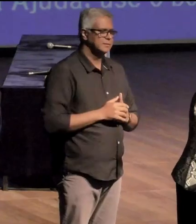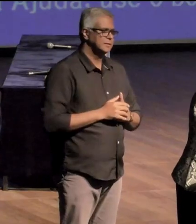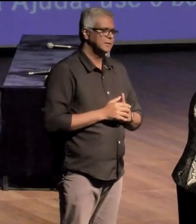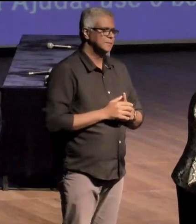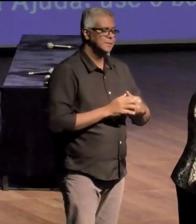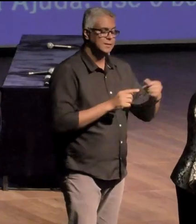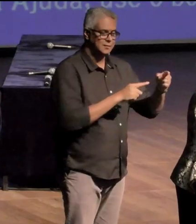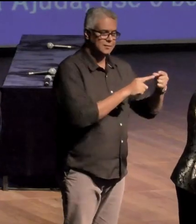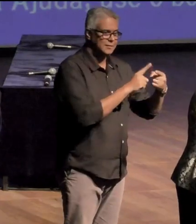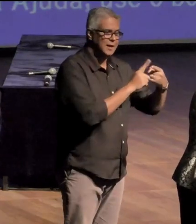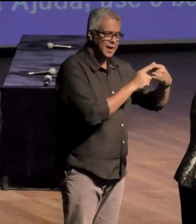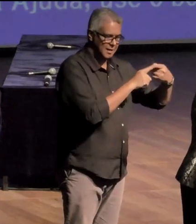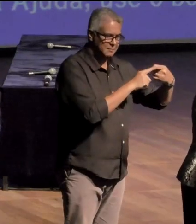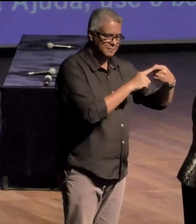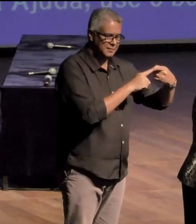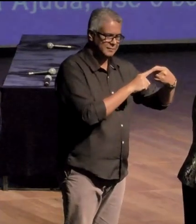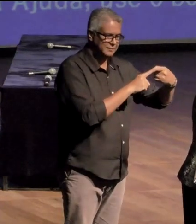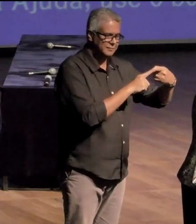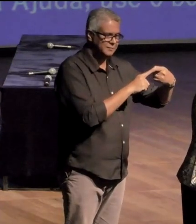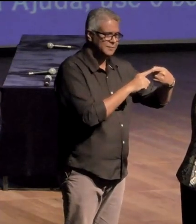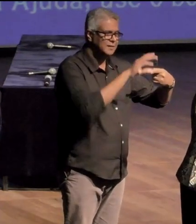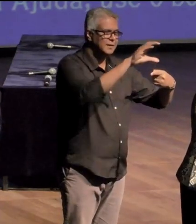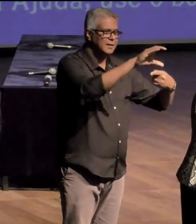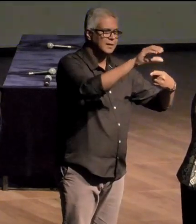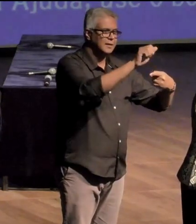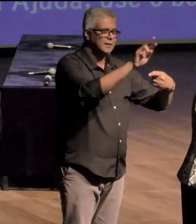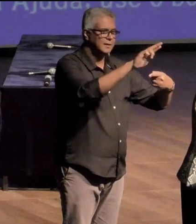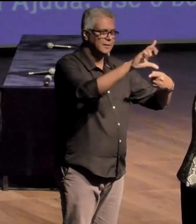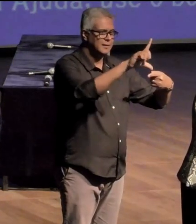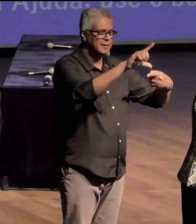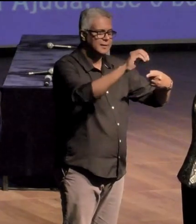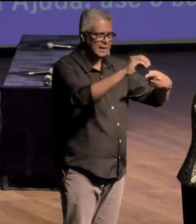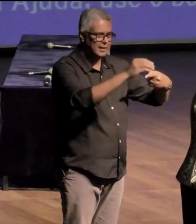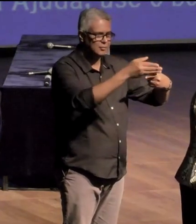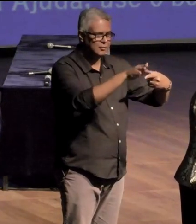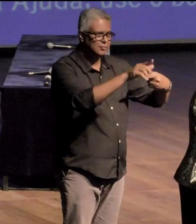Olha a primeira bolsa Carlos Guida